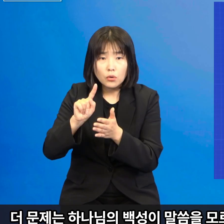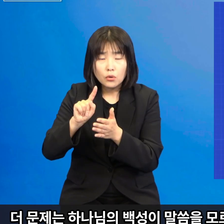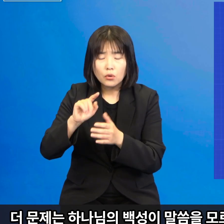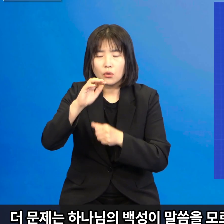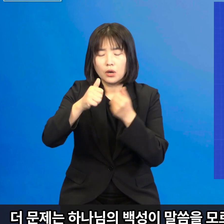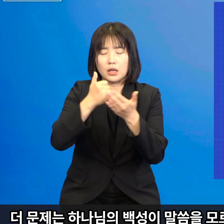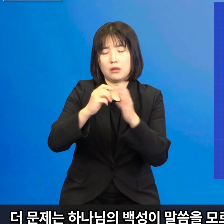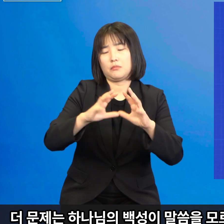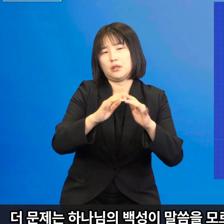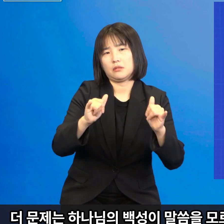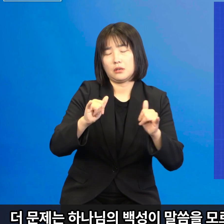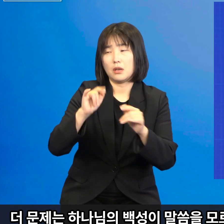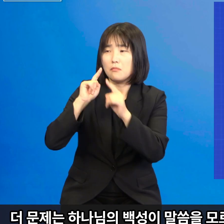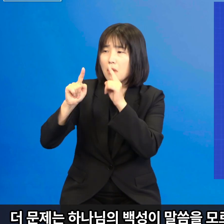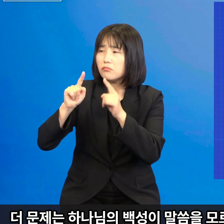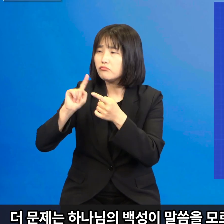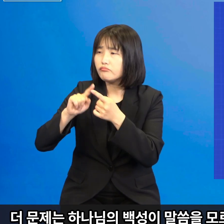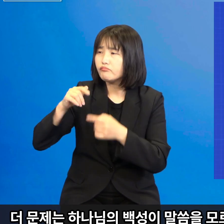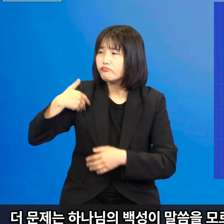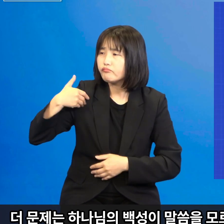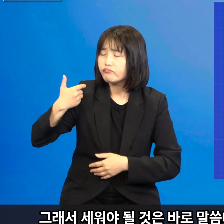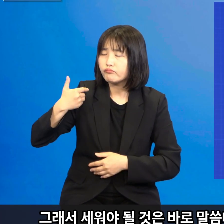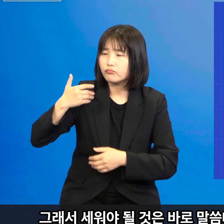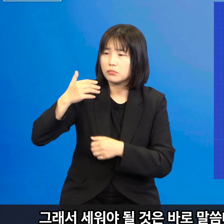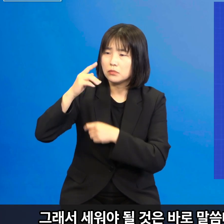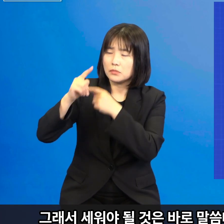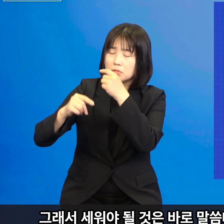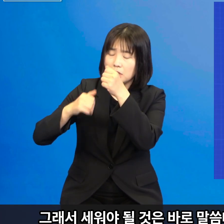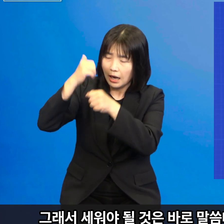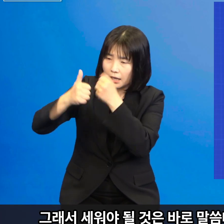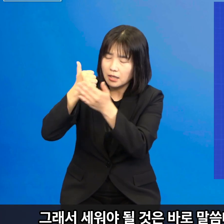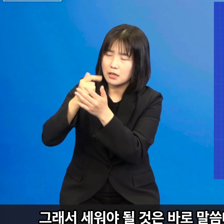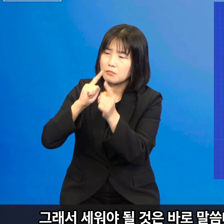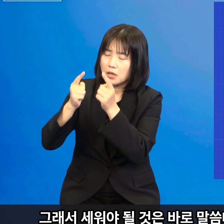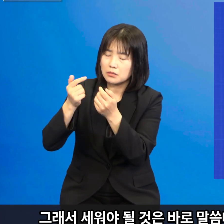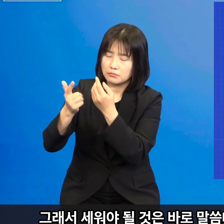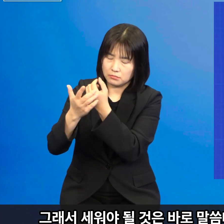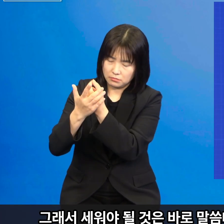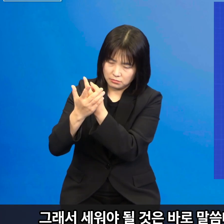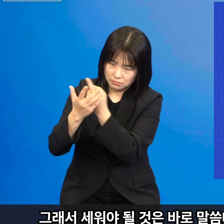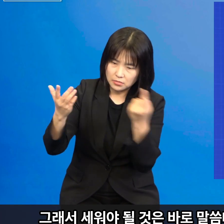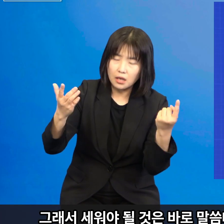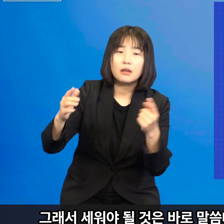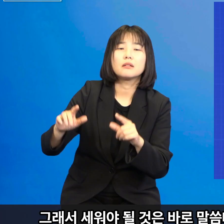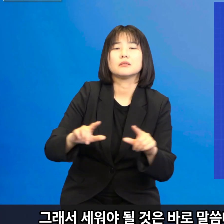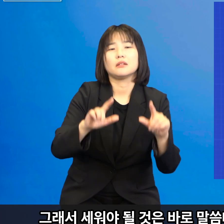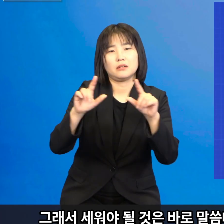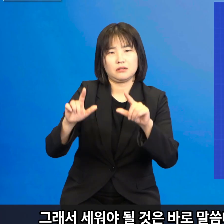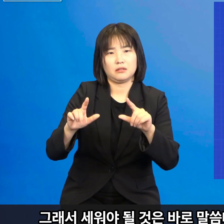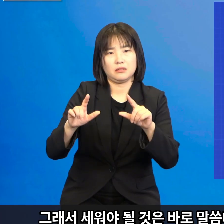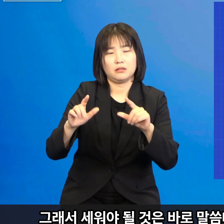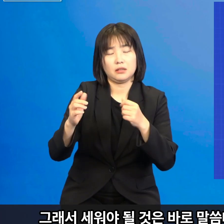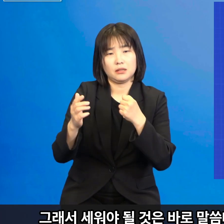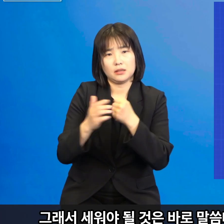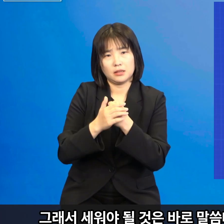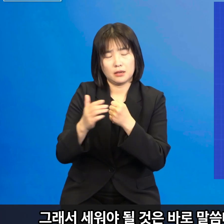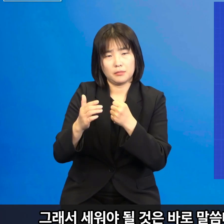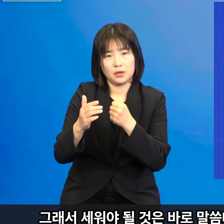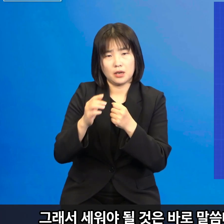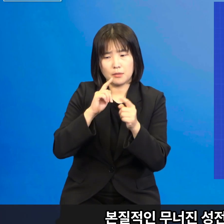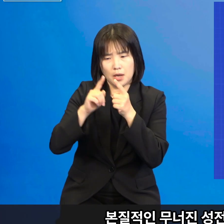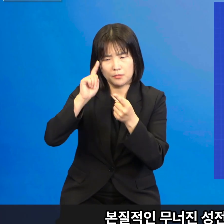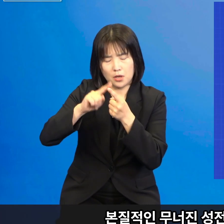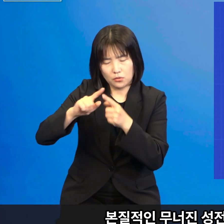모르고 떠난 채에 완전히 반대로 살았던 것. 그래서 세워야 될 것은 바로 말씀대로 살아가는 영적인 삶의